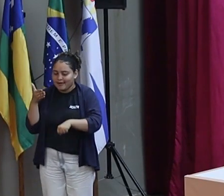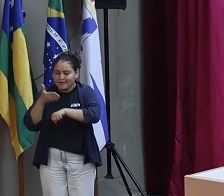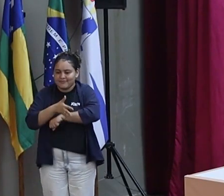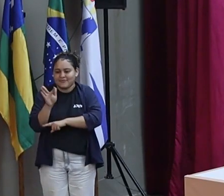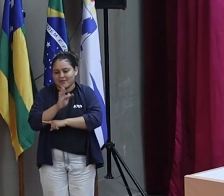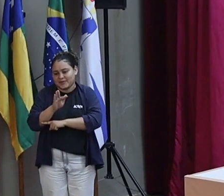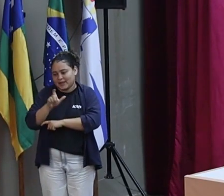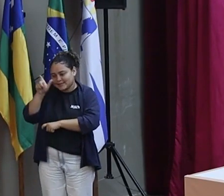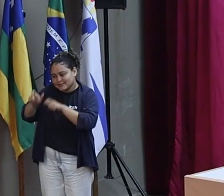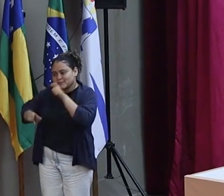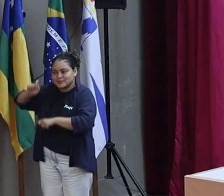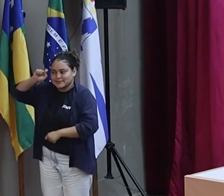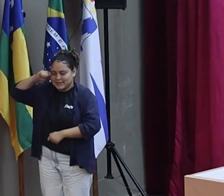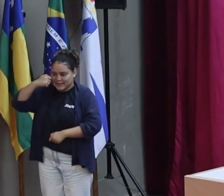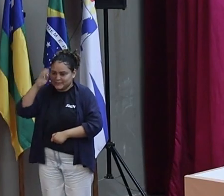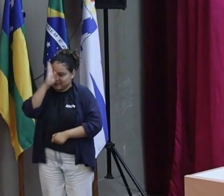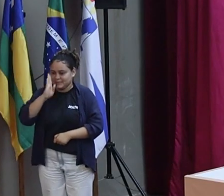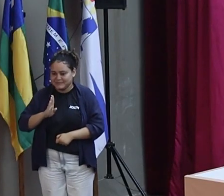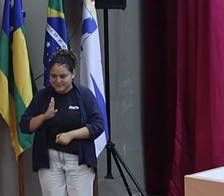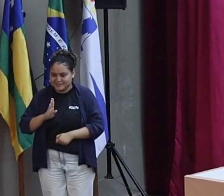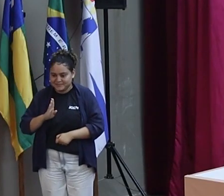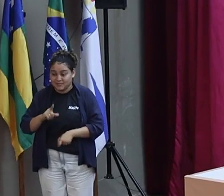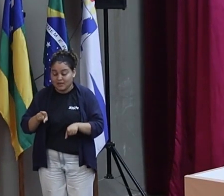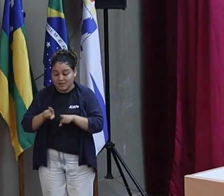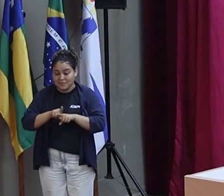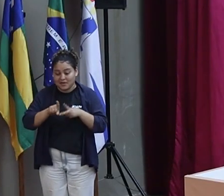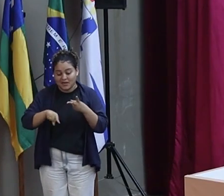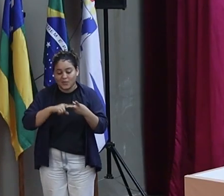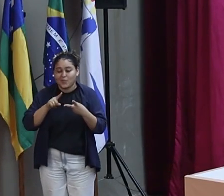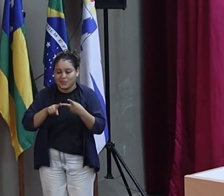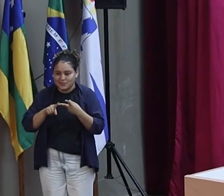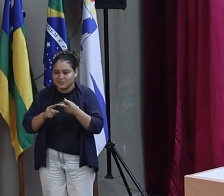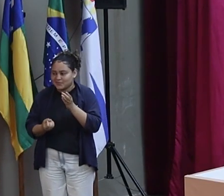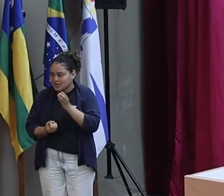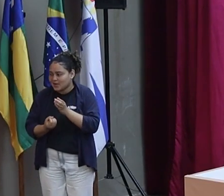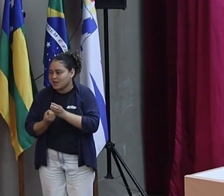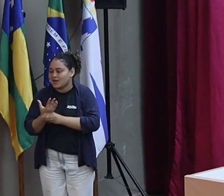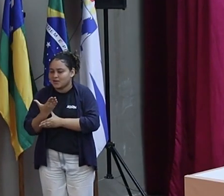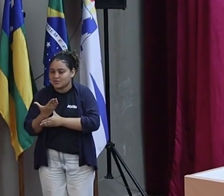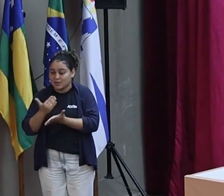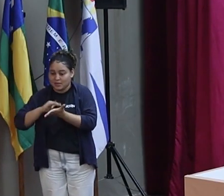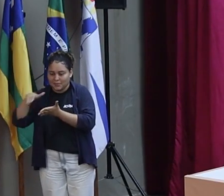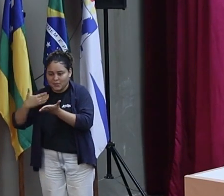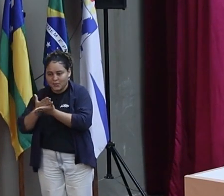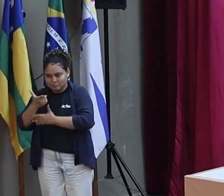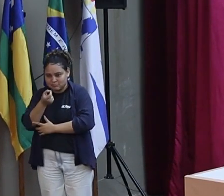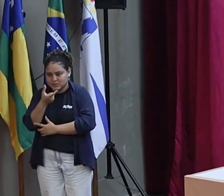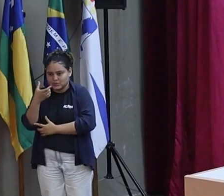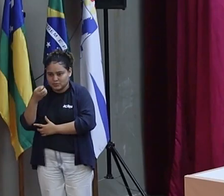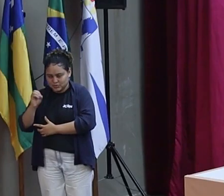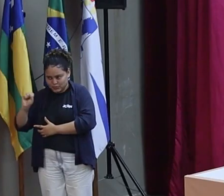desse país. E também vivemos um outro momento histórico, que foi a criação, a partir de 2008, do REUNE, que